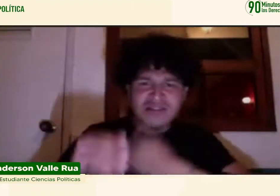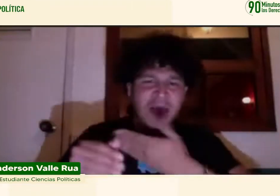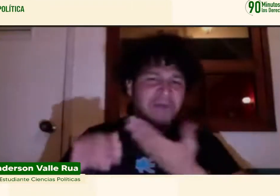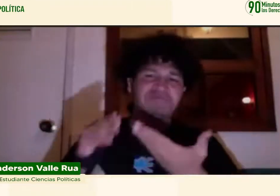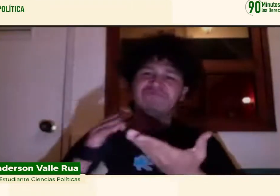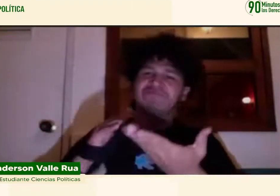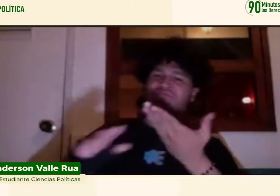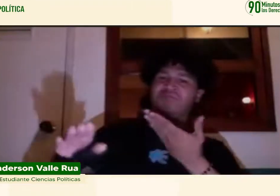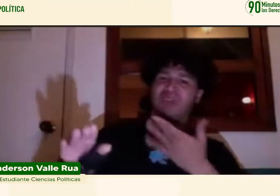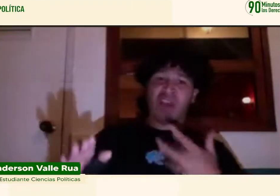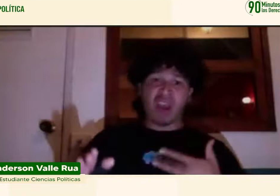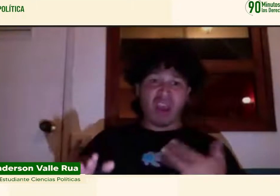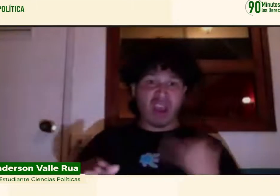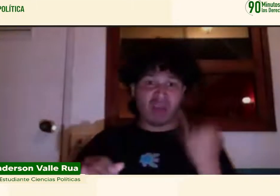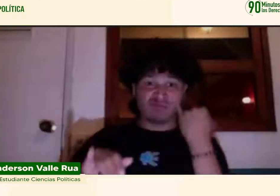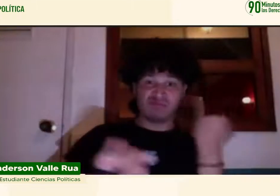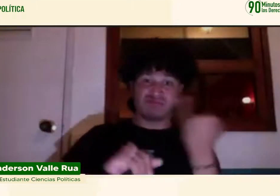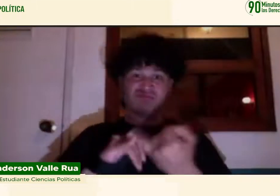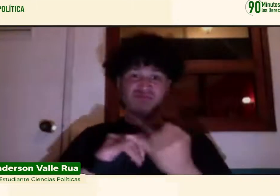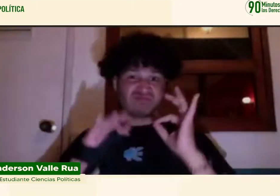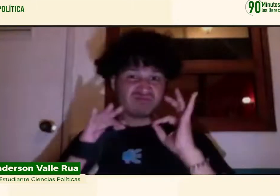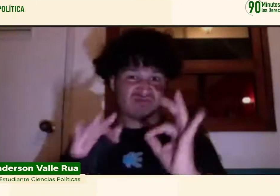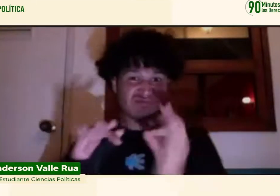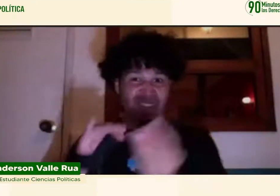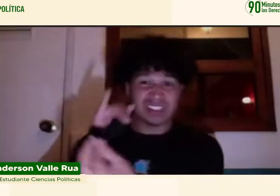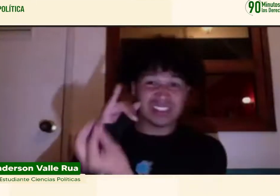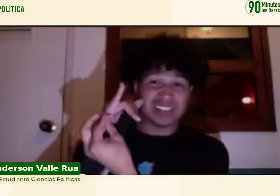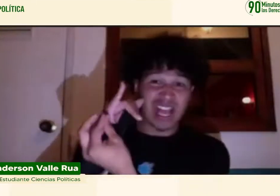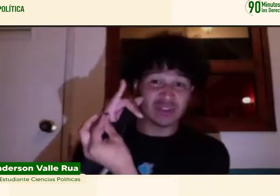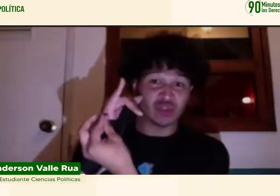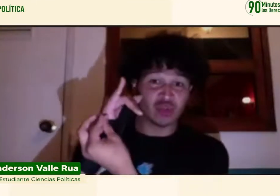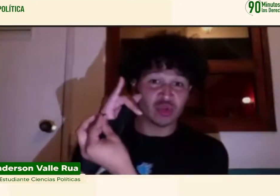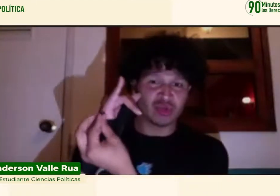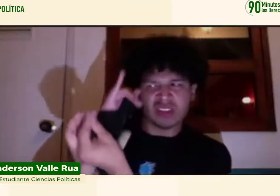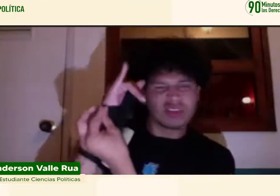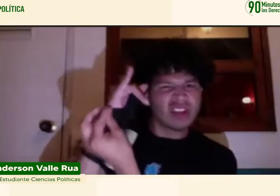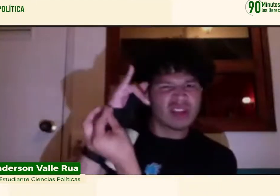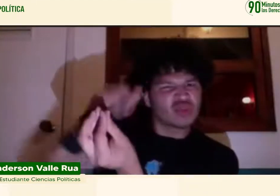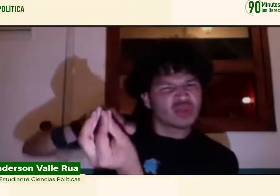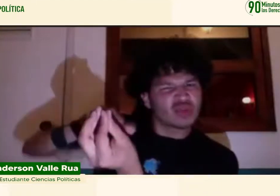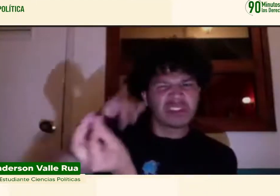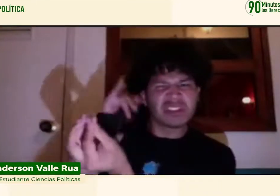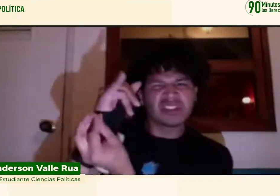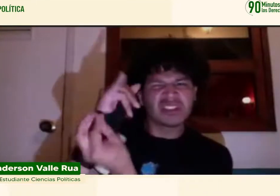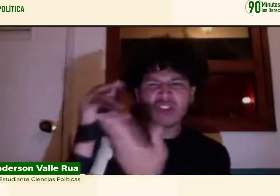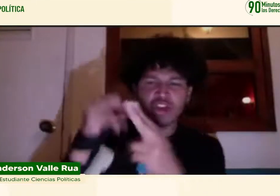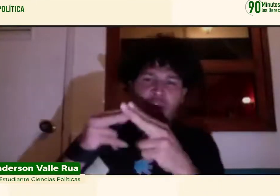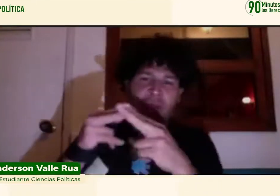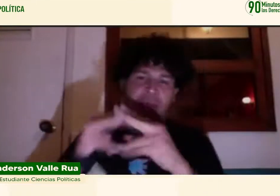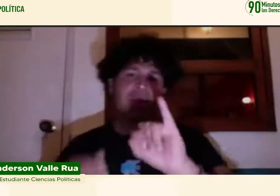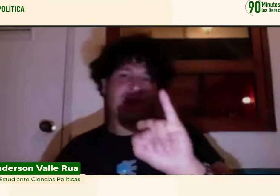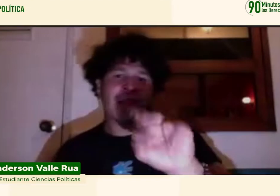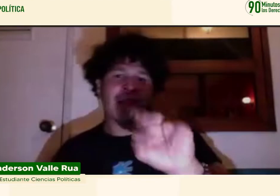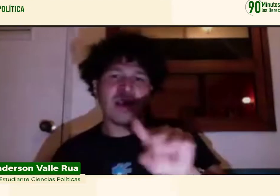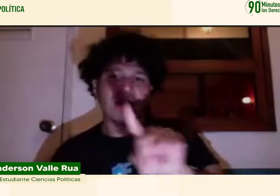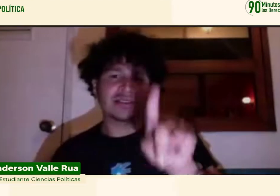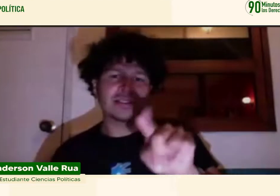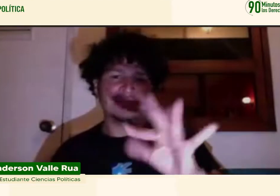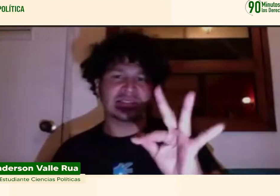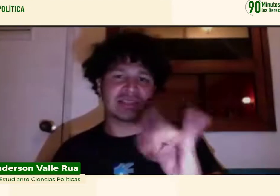visto marcada a nivel nacional y es por ende que hemos visto el monopolio político acerca de los partidos políticos